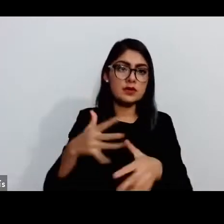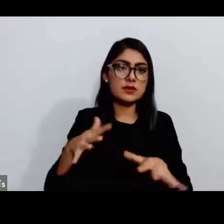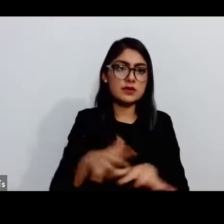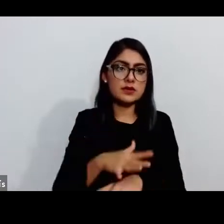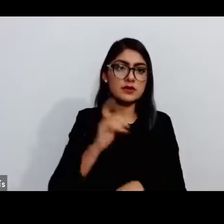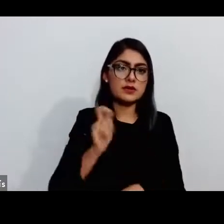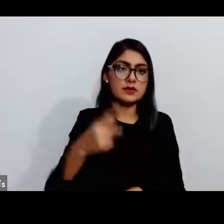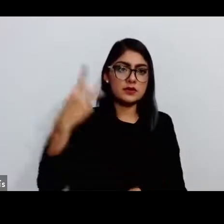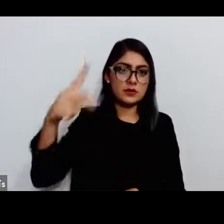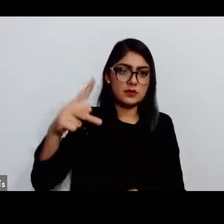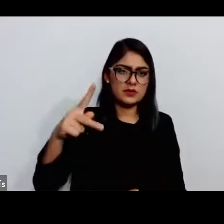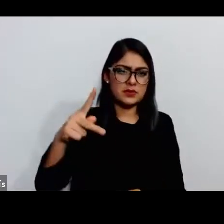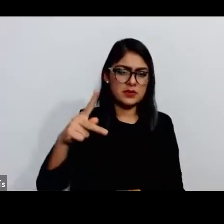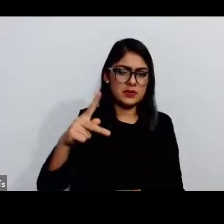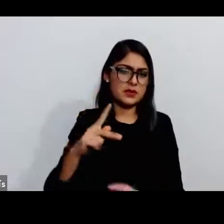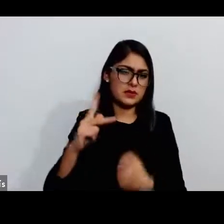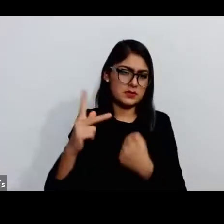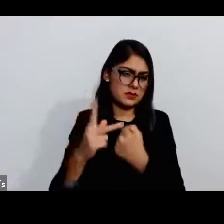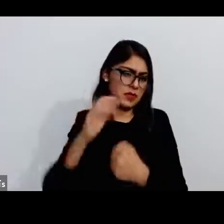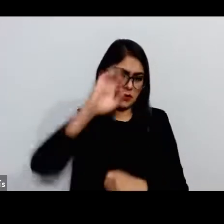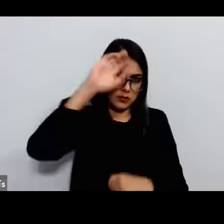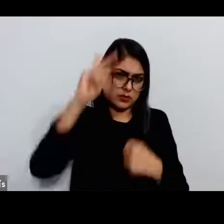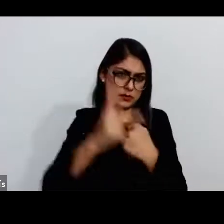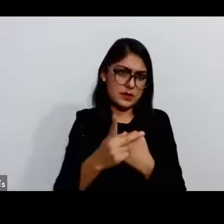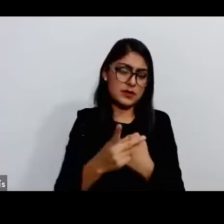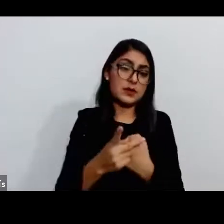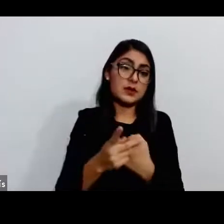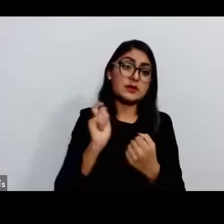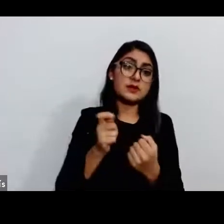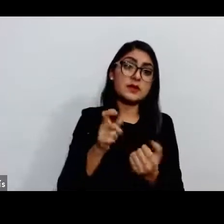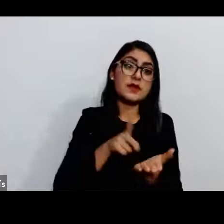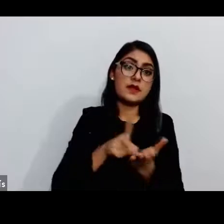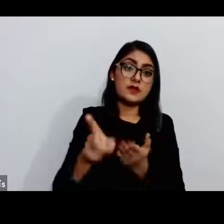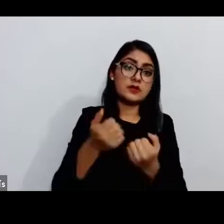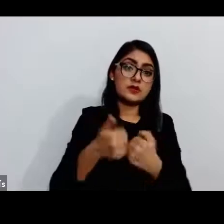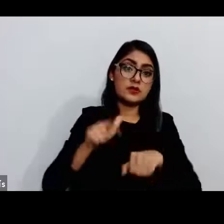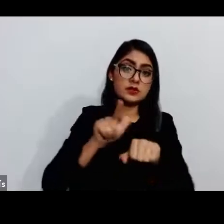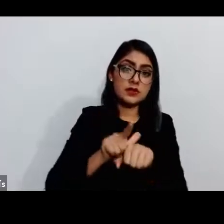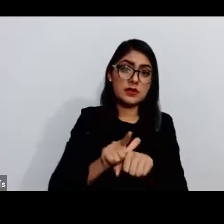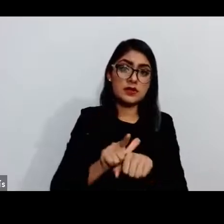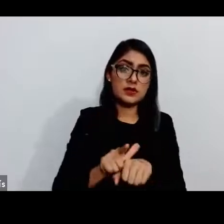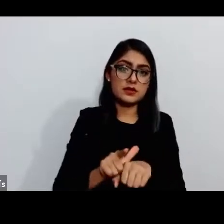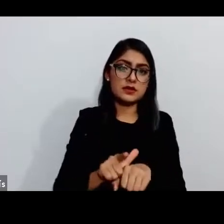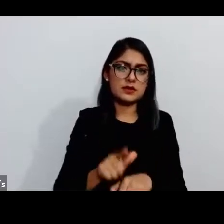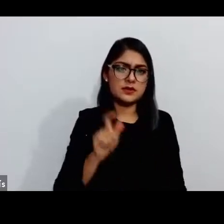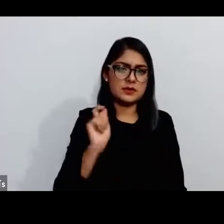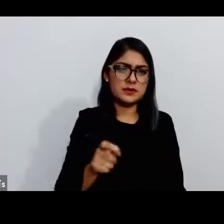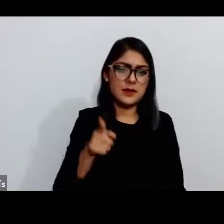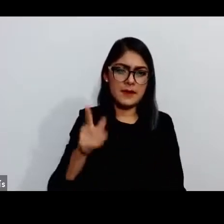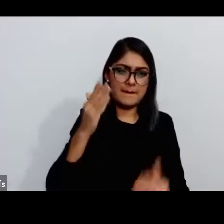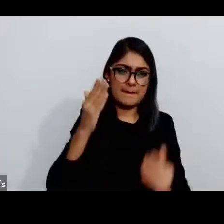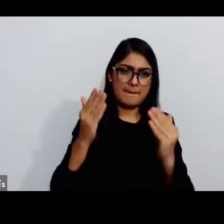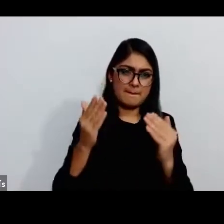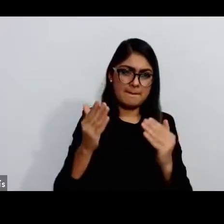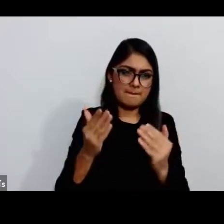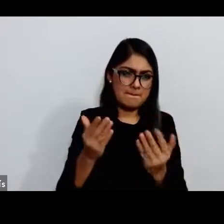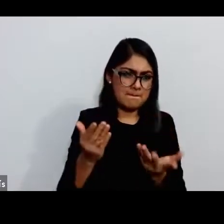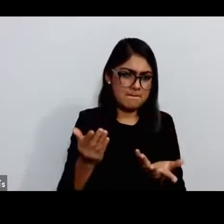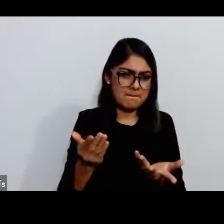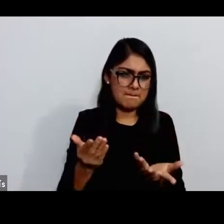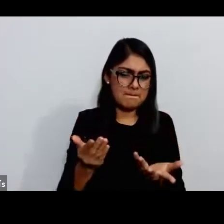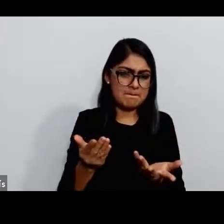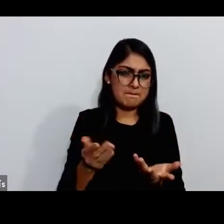XX, los derechos sociales eran derechos en relación con el Estado, del ciudadano frente al Estado,